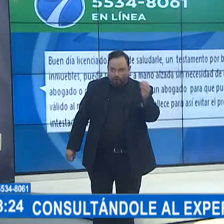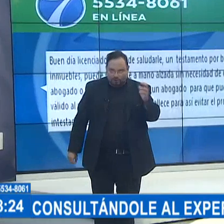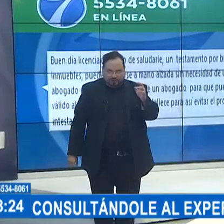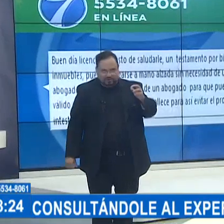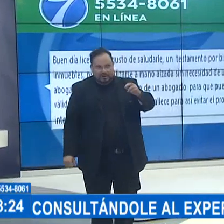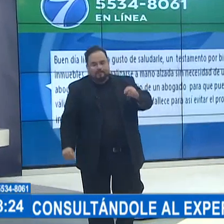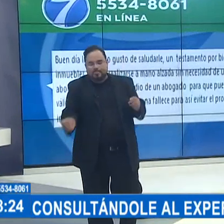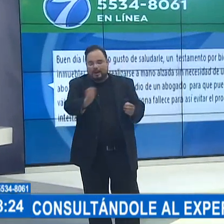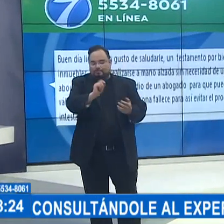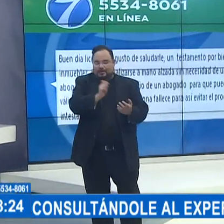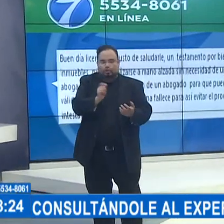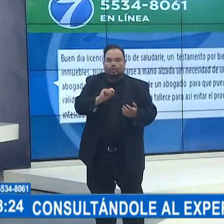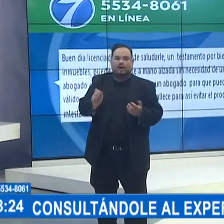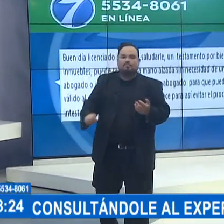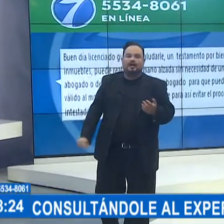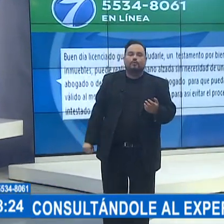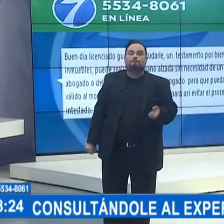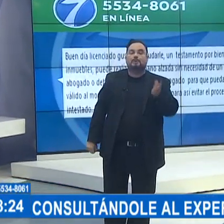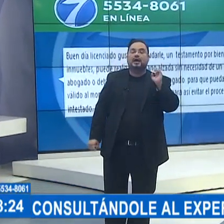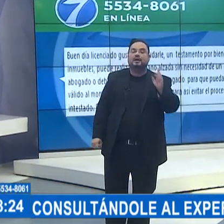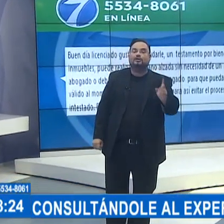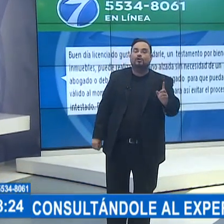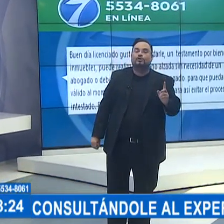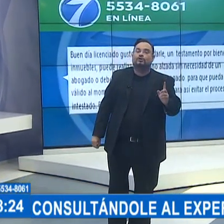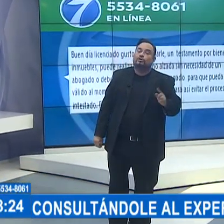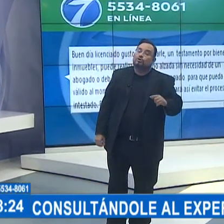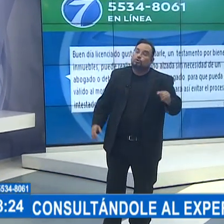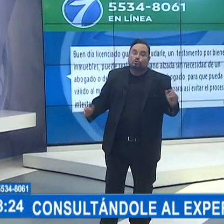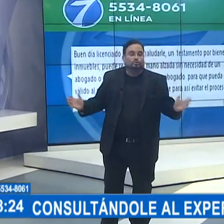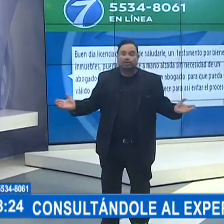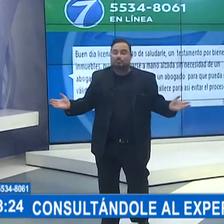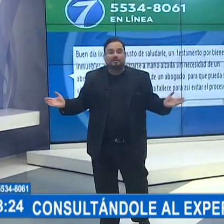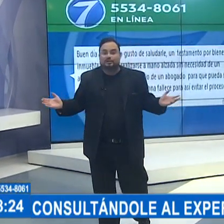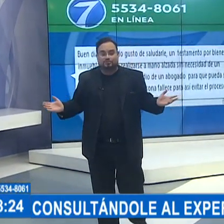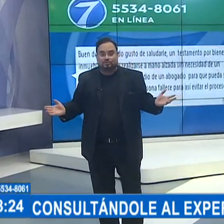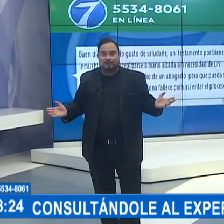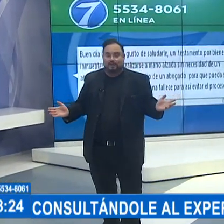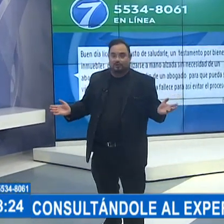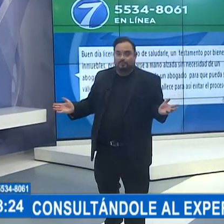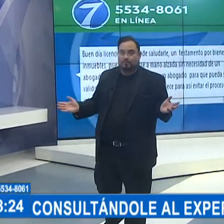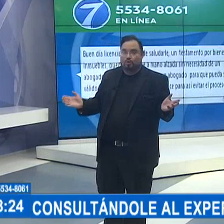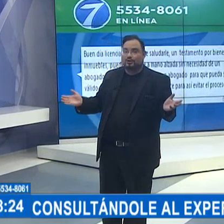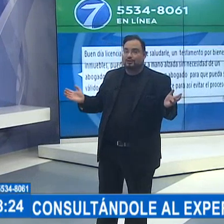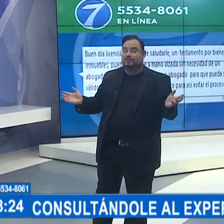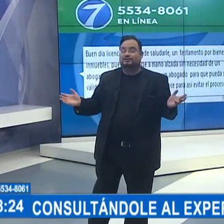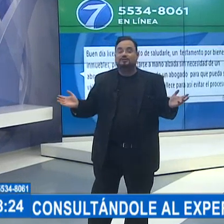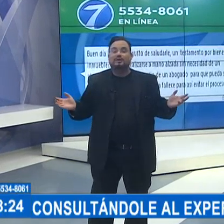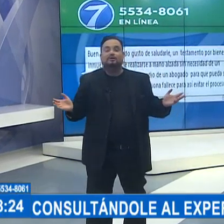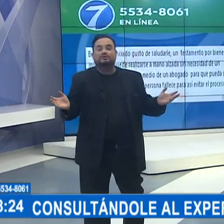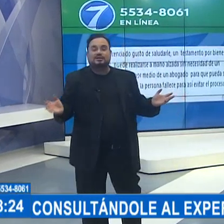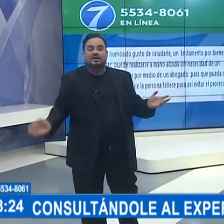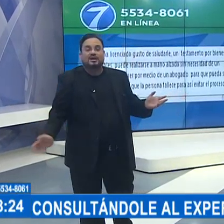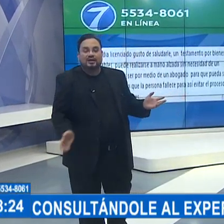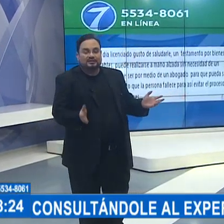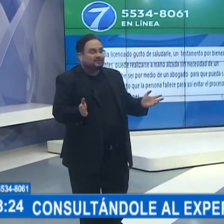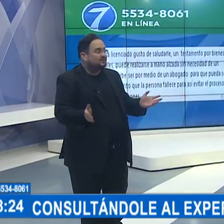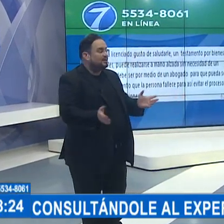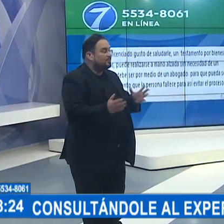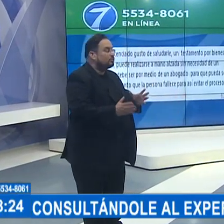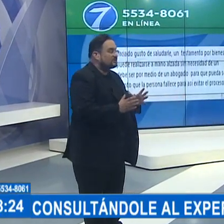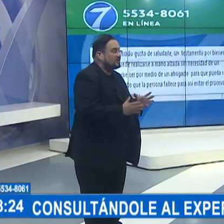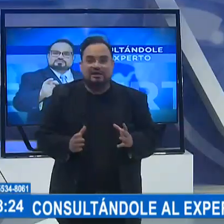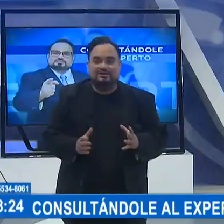artículo mortis la persona a mano, pero no solamente eso es válido. Lo que tiene que ser válido es que